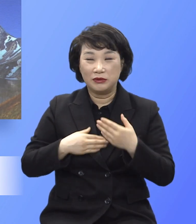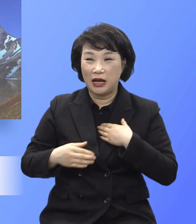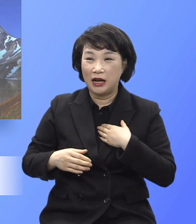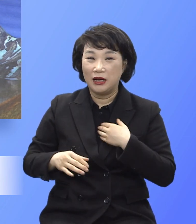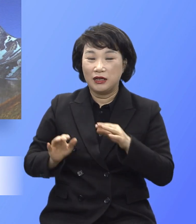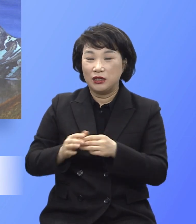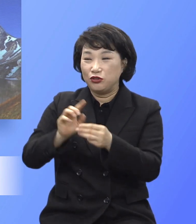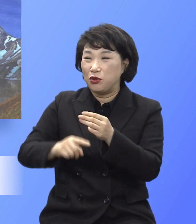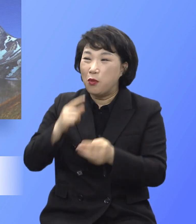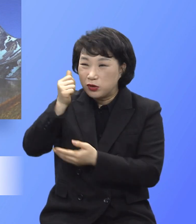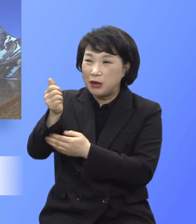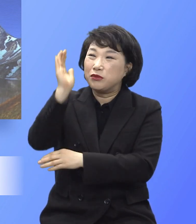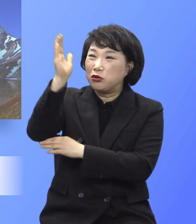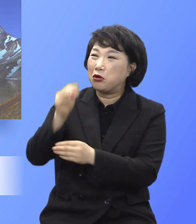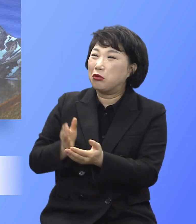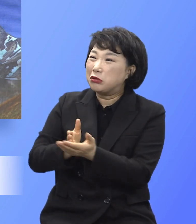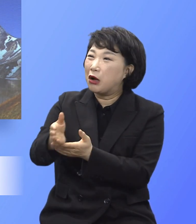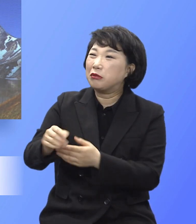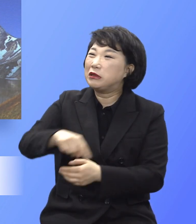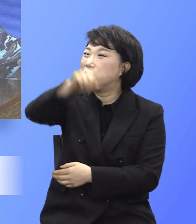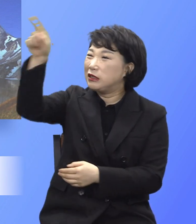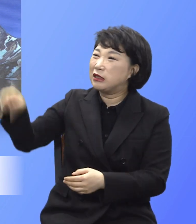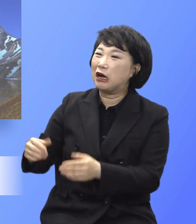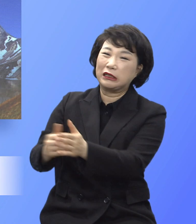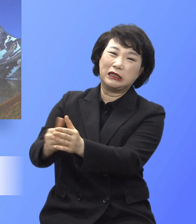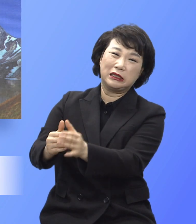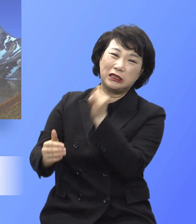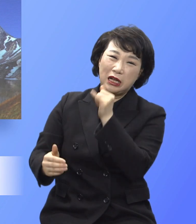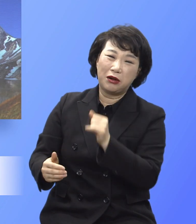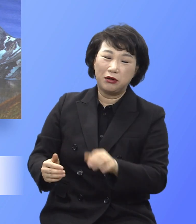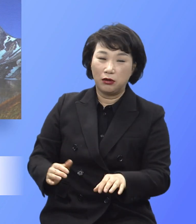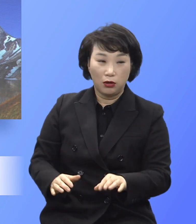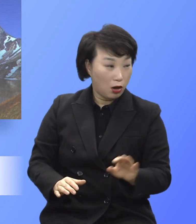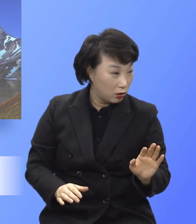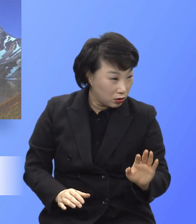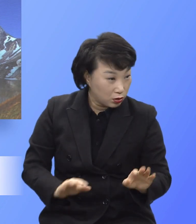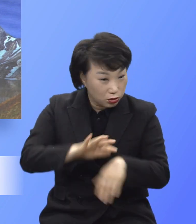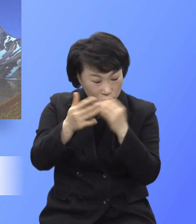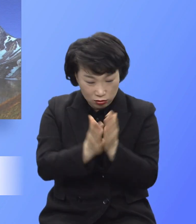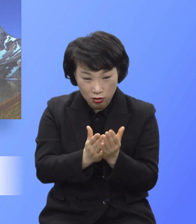목사 설교 들어봐야 그것밖에 더 있어? 성경 전체가 그거요.